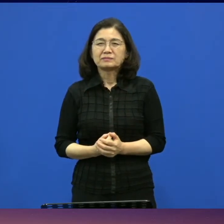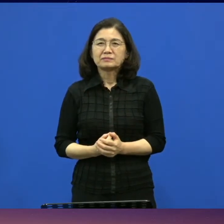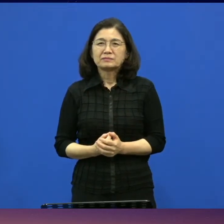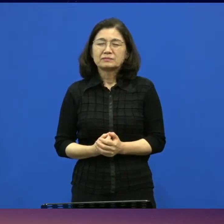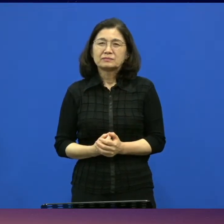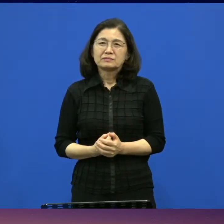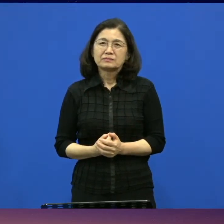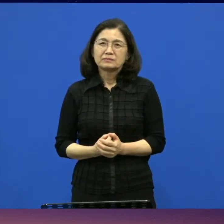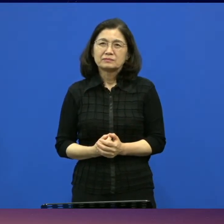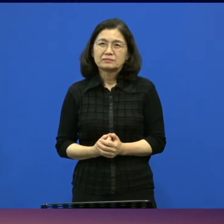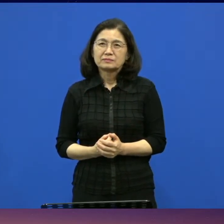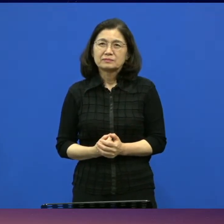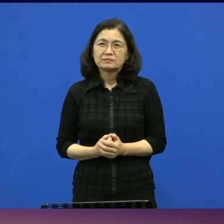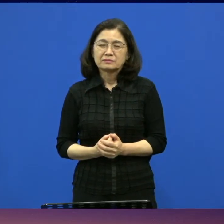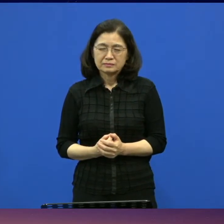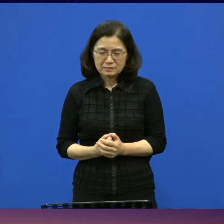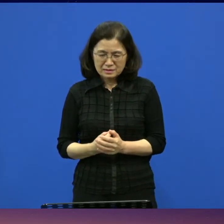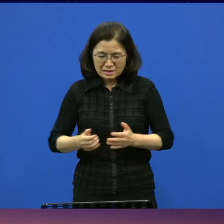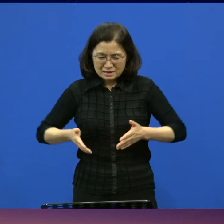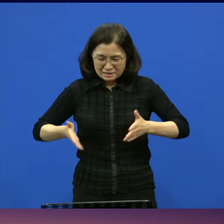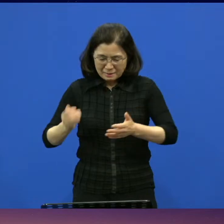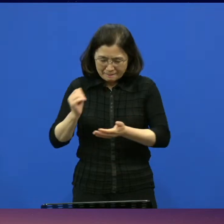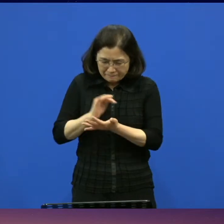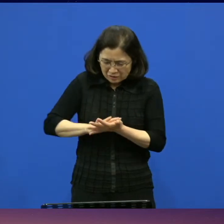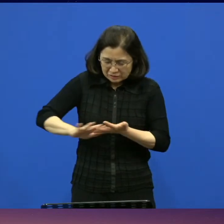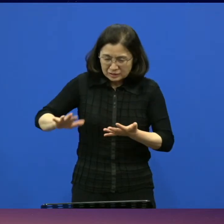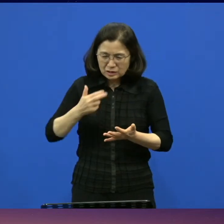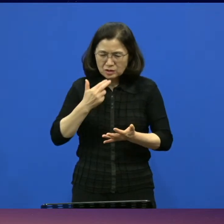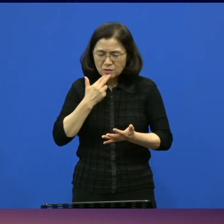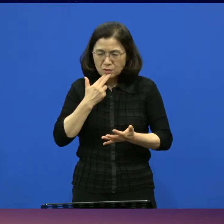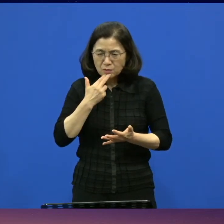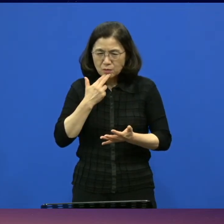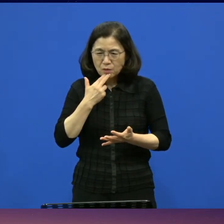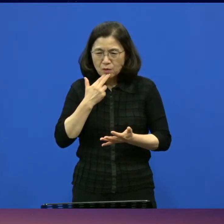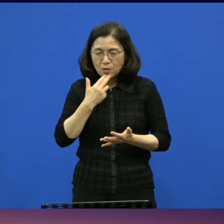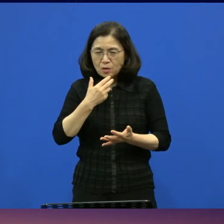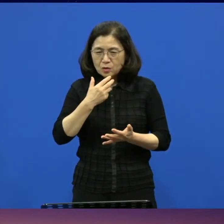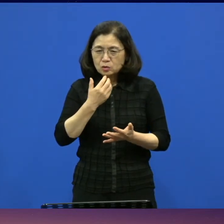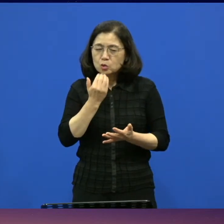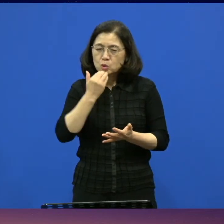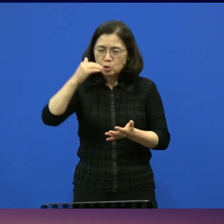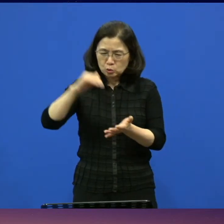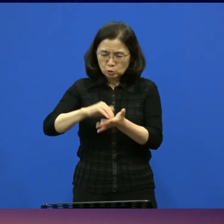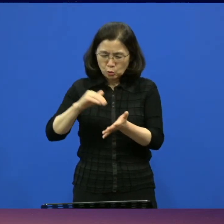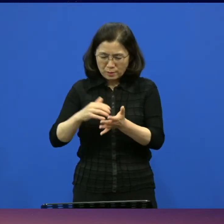그냥 평탄치가 않는 거죠. 산악지대들이요.